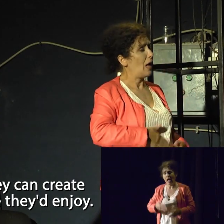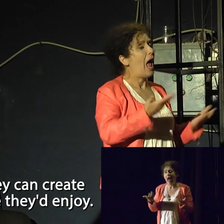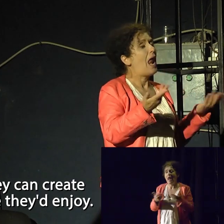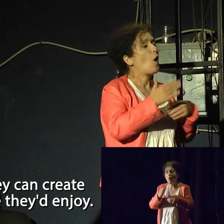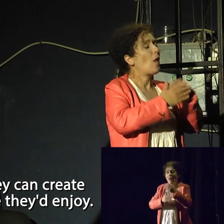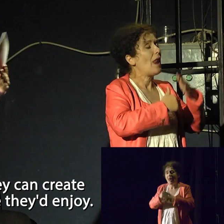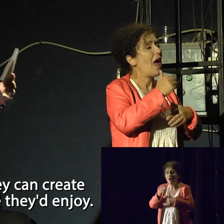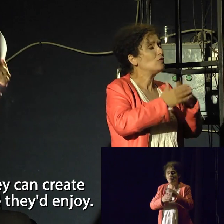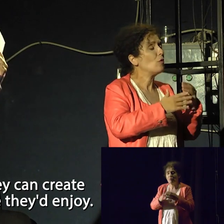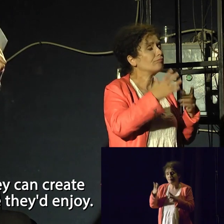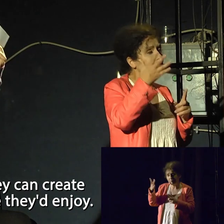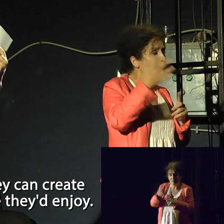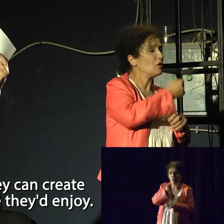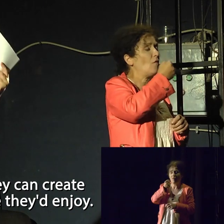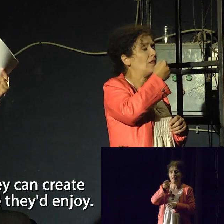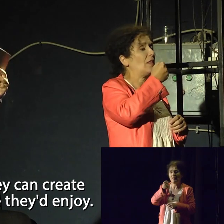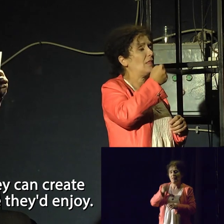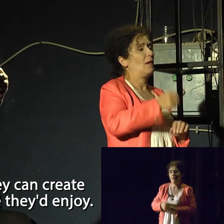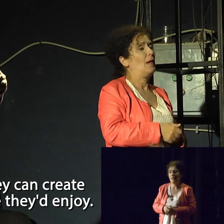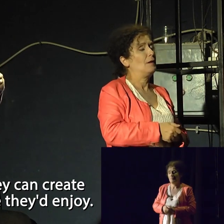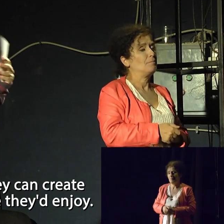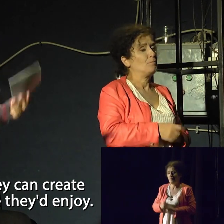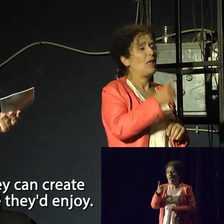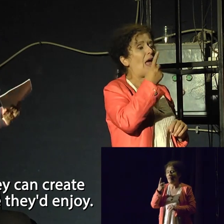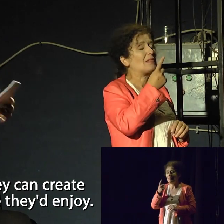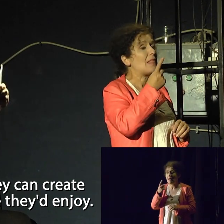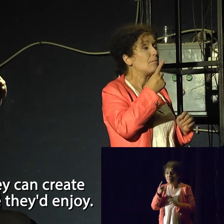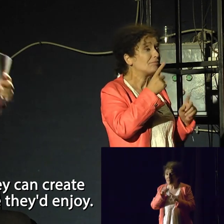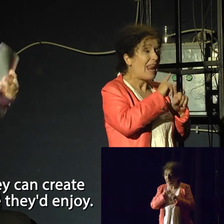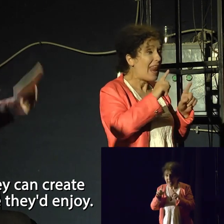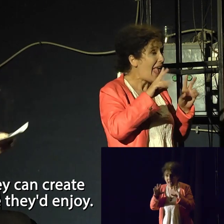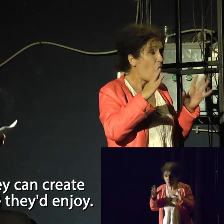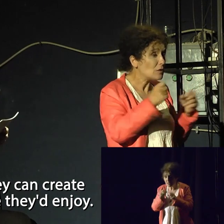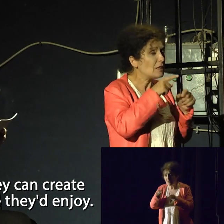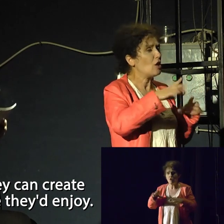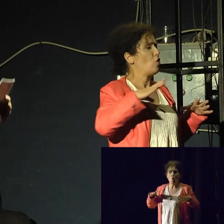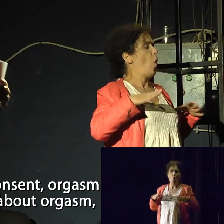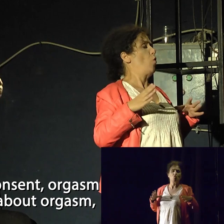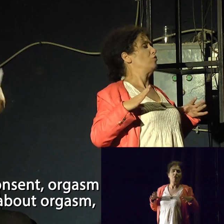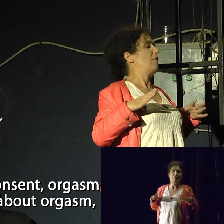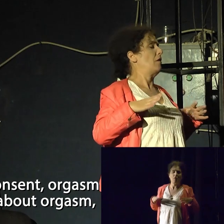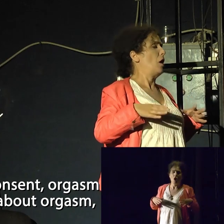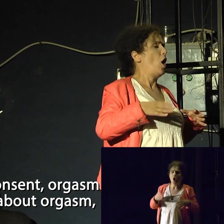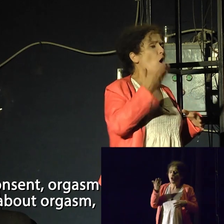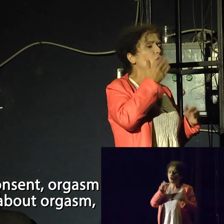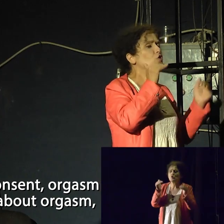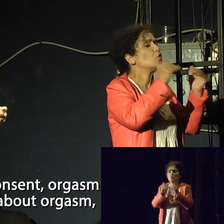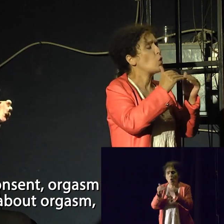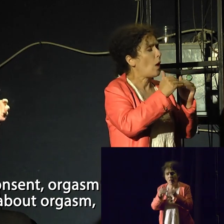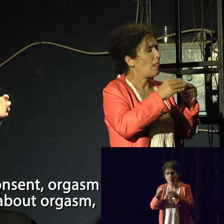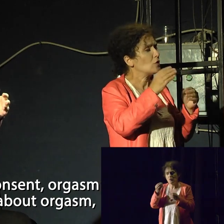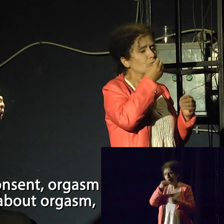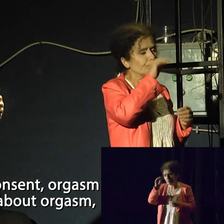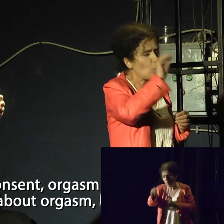кој начин да достигнат една утопија во која што тие ќе уживаат. Ги учиме за согласност,